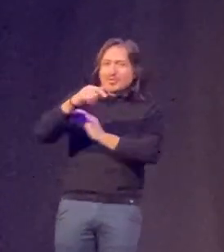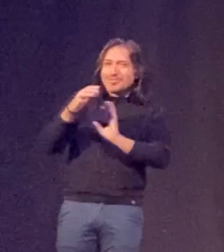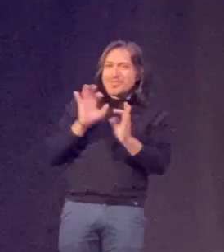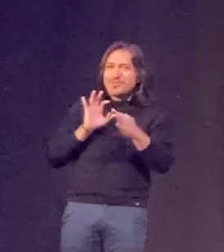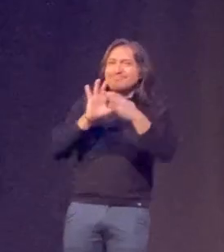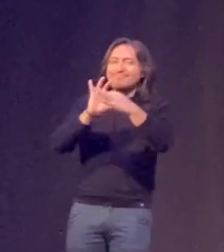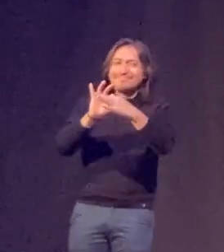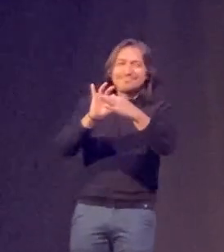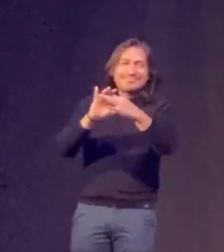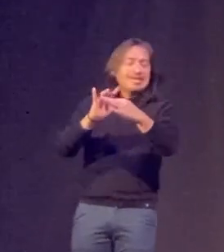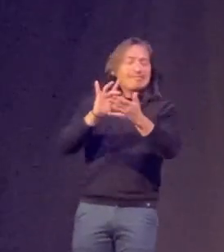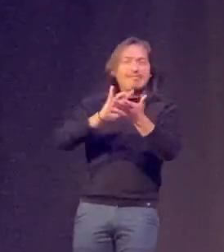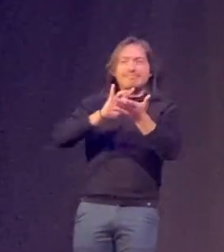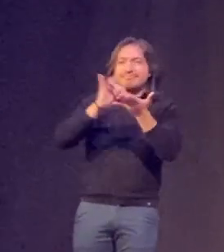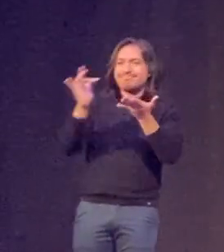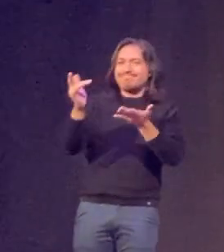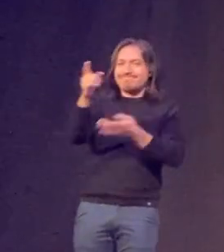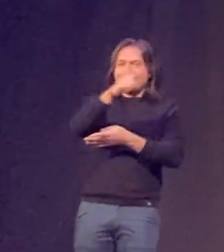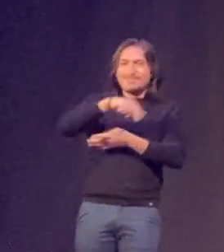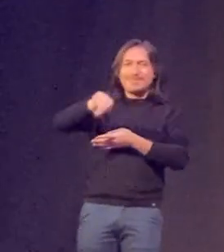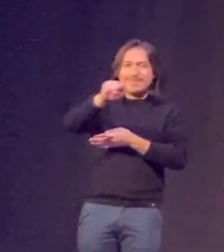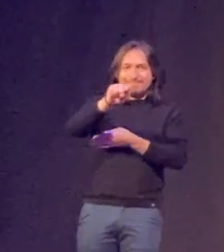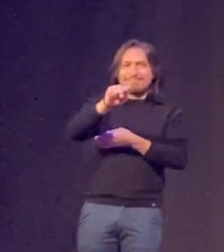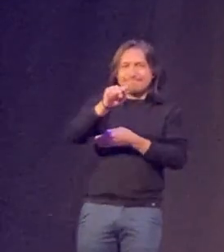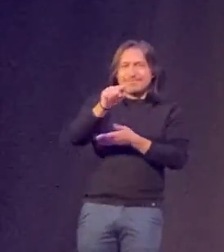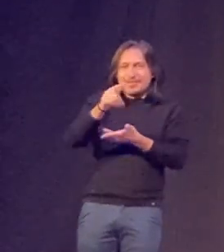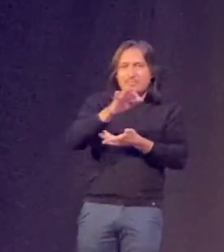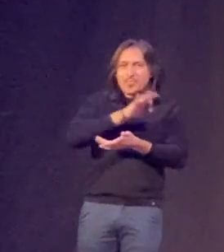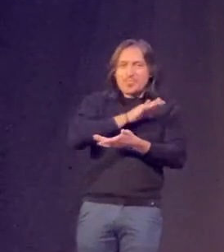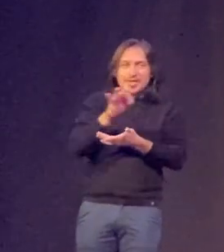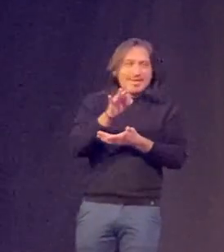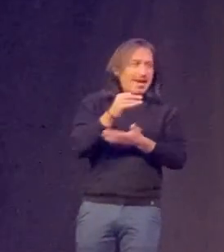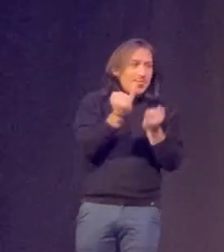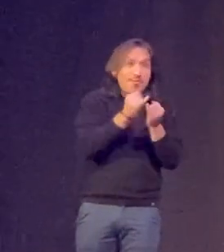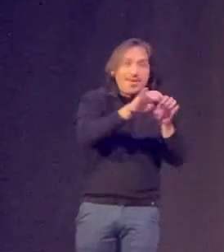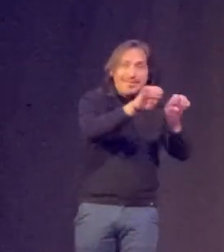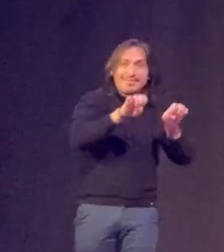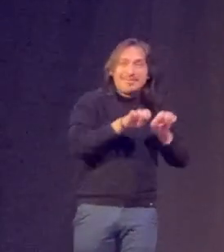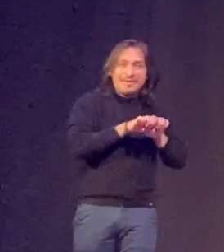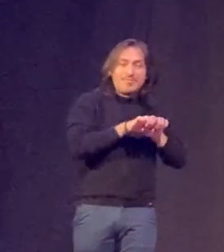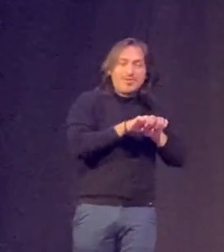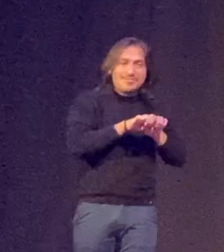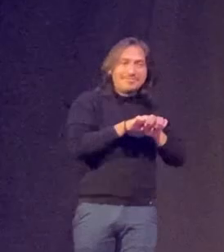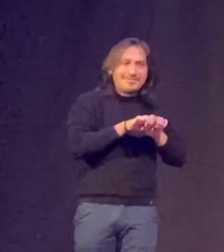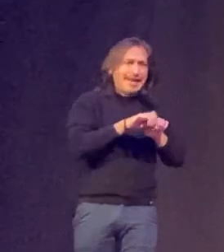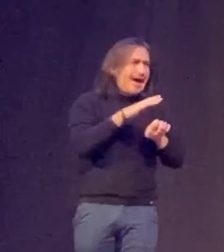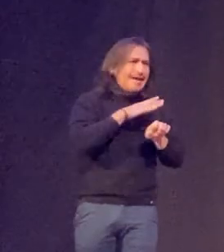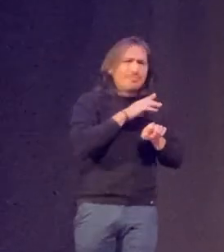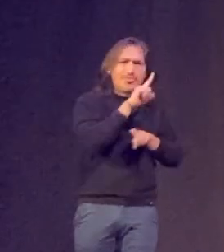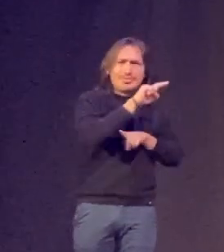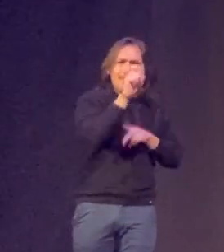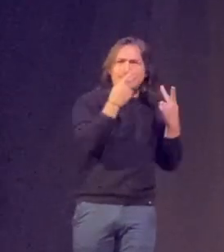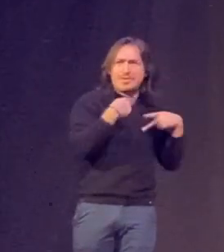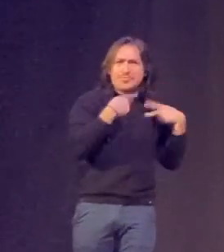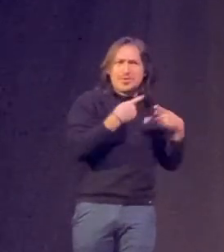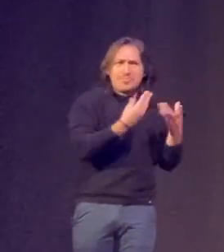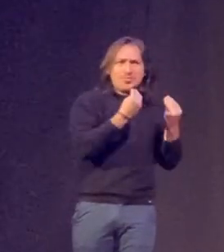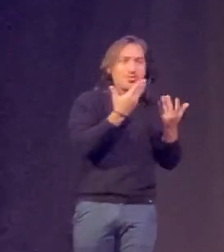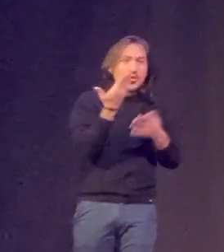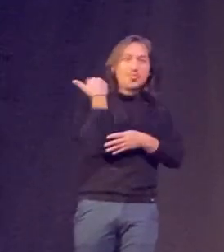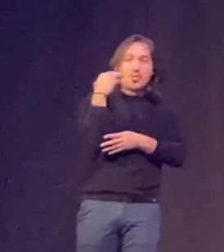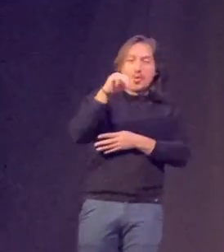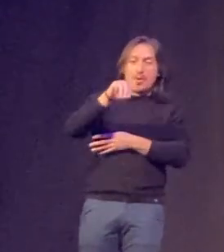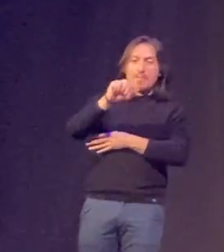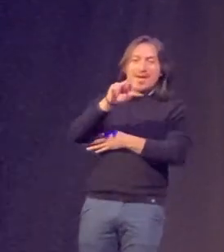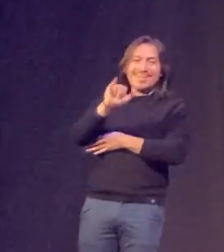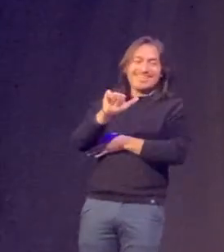gracias, porque sin ustedes no sería posible, y sin el equipo que hay en más de 100 personas, justo como María lo decía, ¿no?